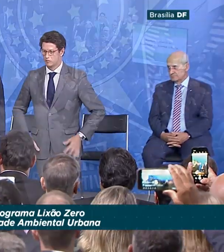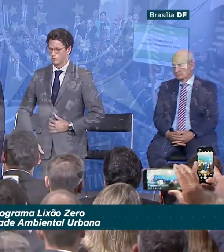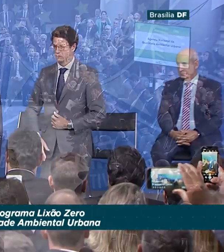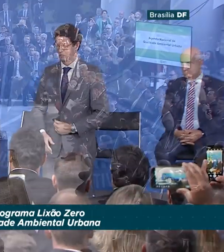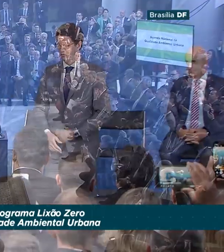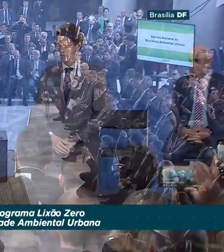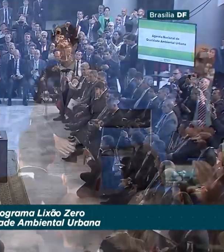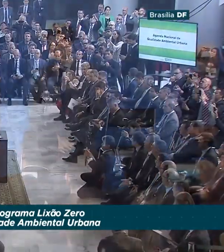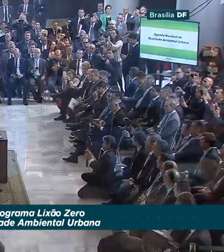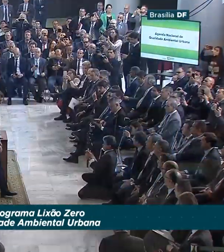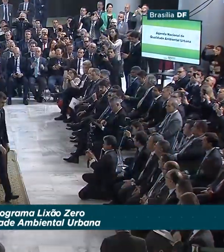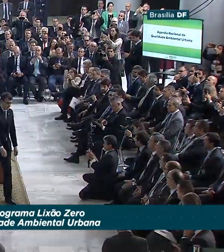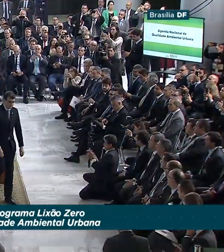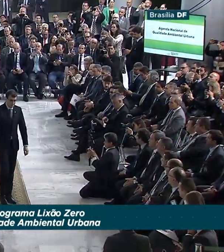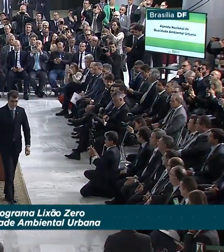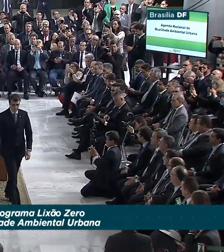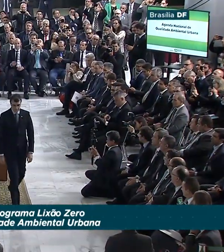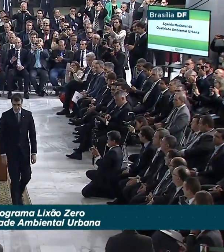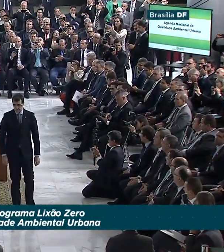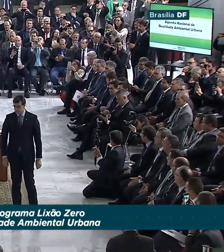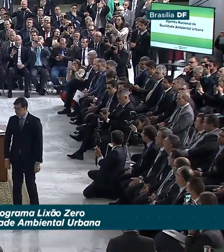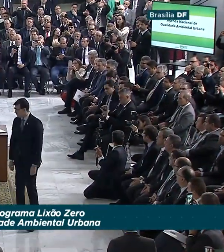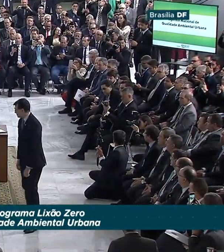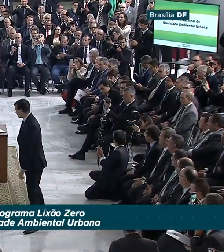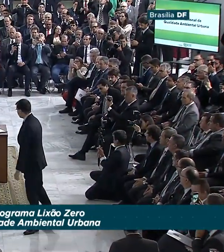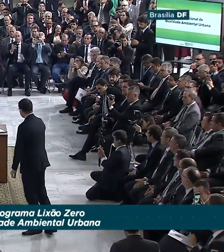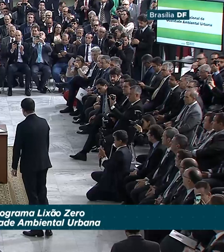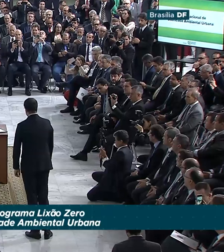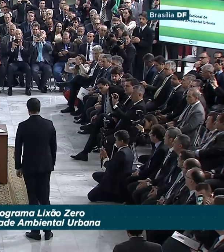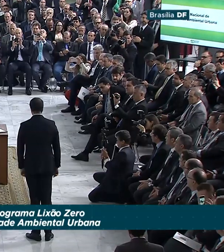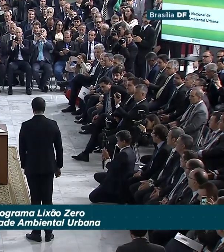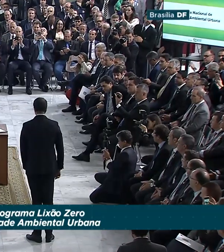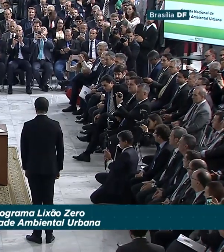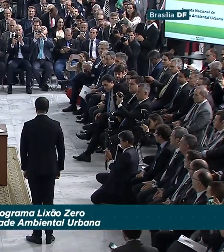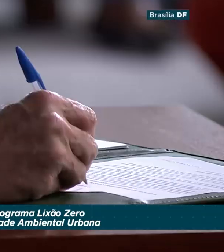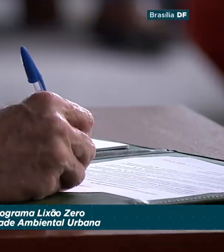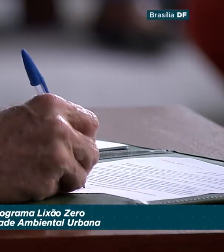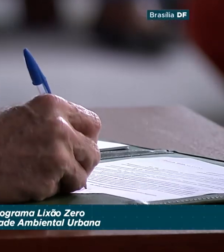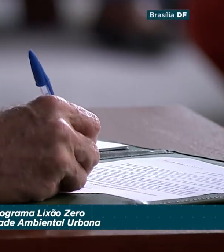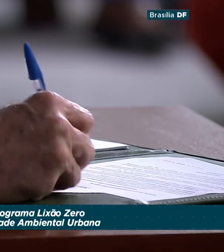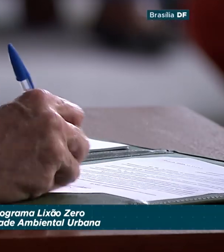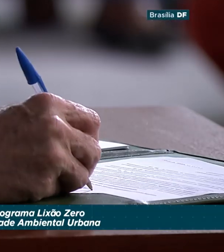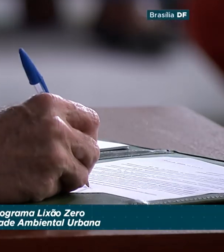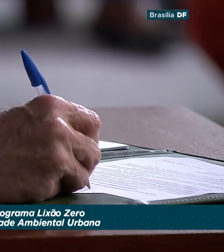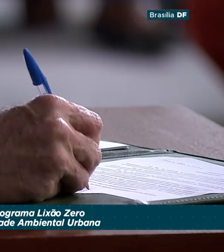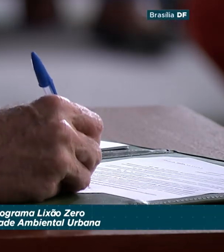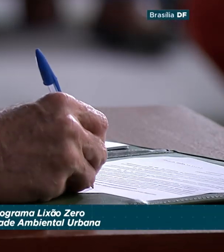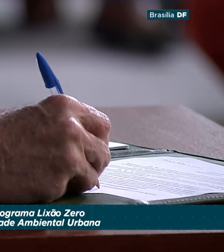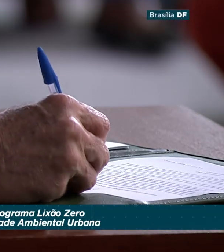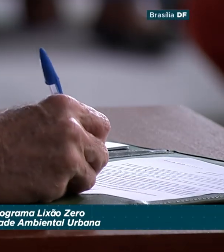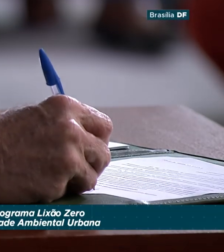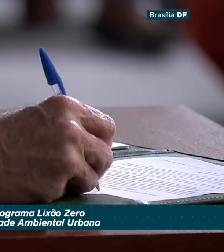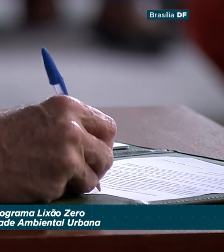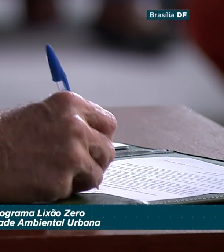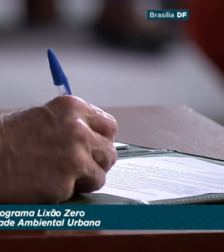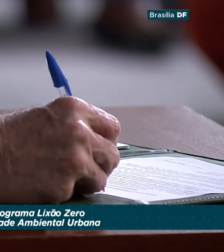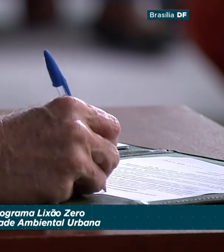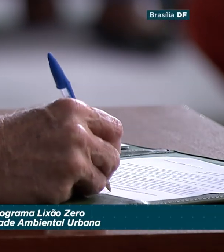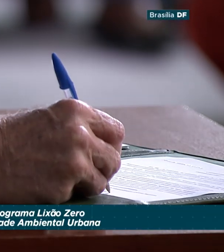caput do artigo 33 e o artigo 56 da Lei nº 12.305, de